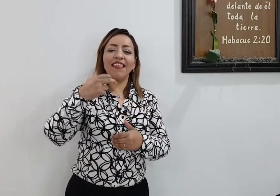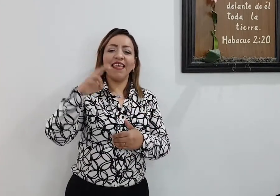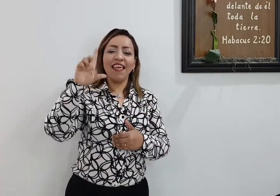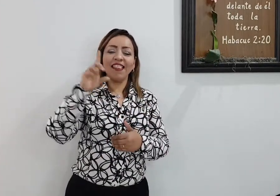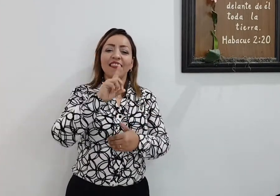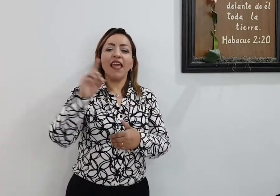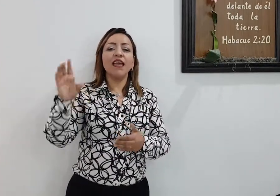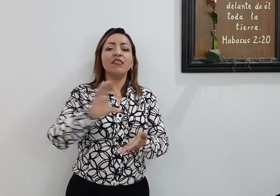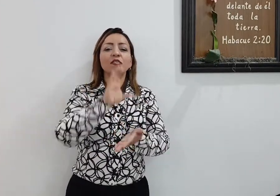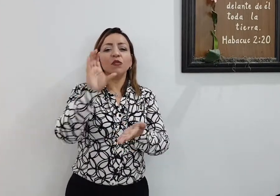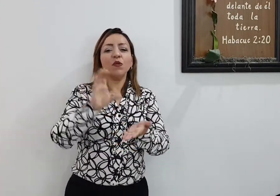¿O repito el sermón?